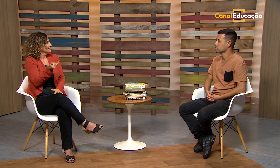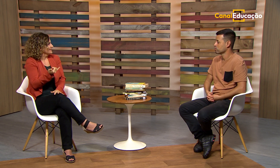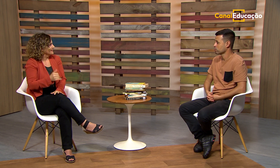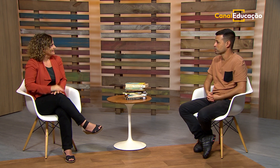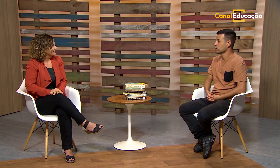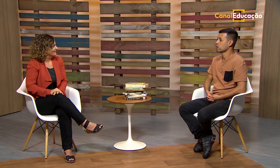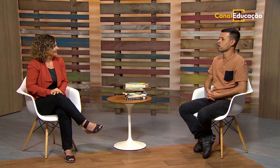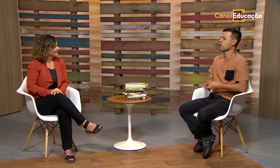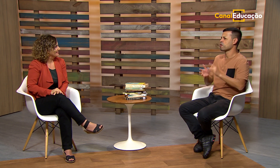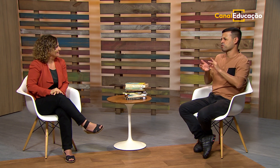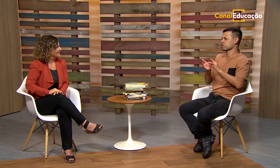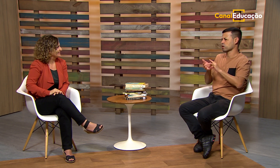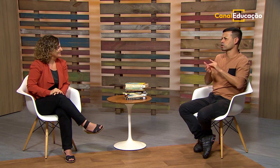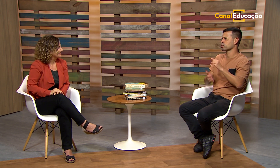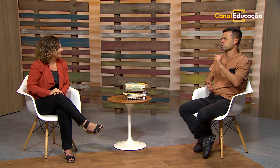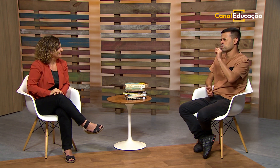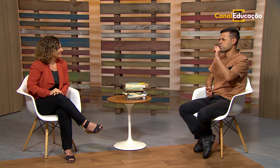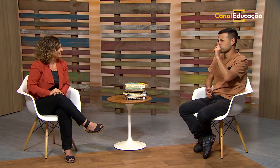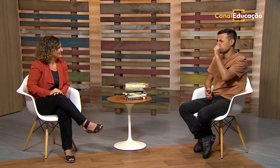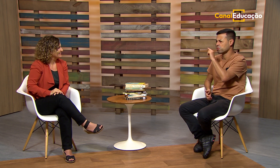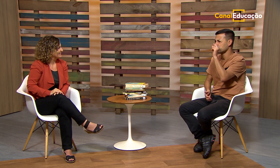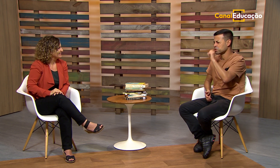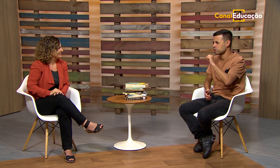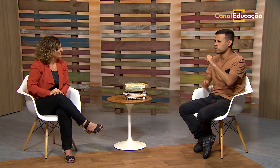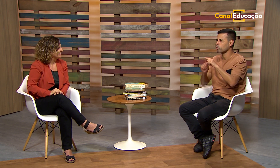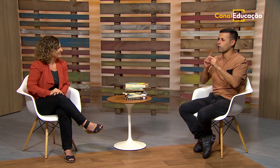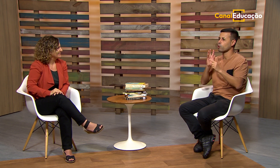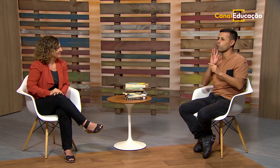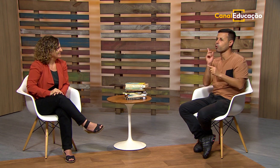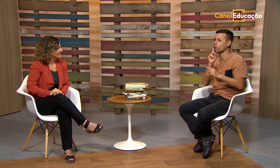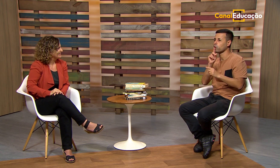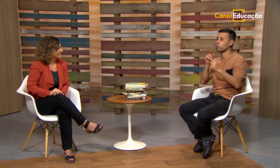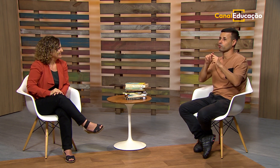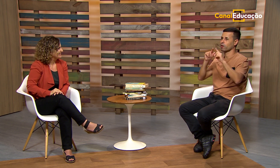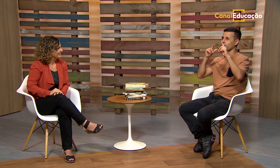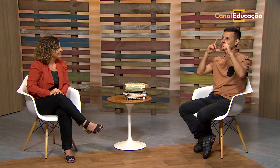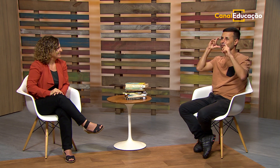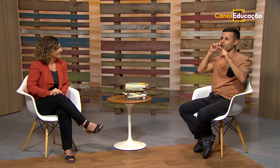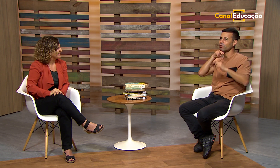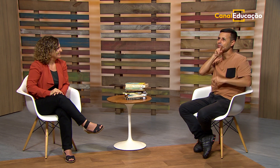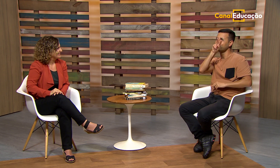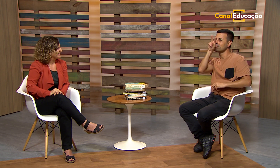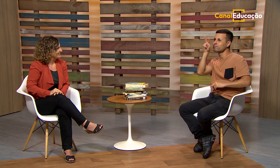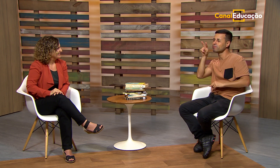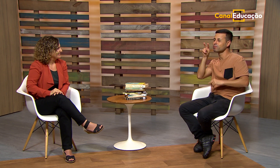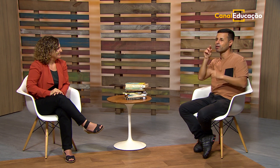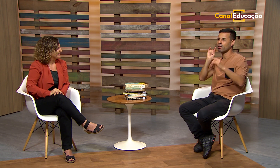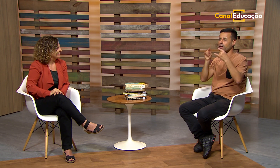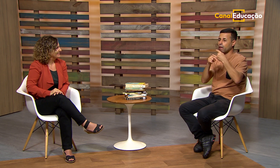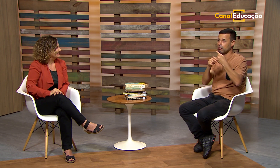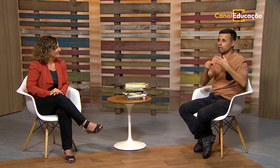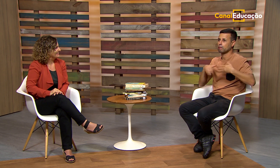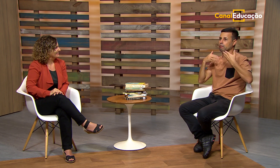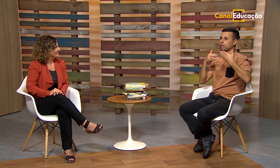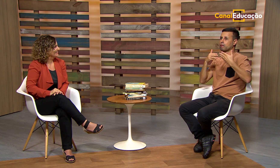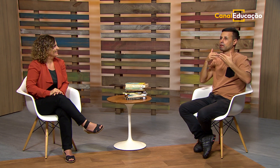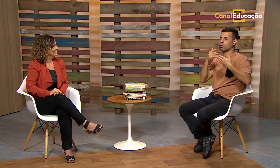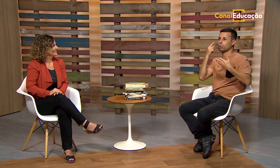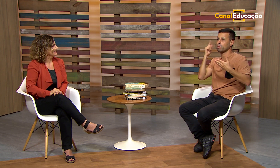previsto? Ah, sim. Houve alguns momentos que sim, até mesmo pela característica da live de ser ao